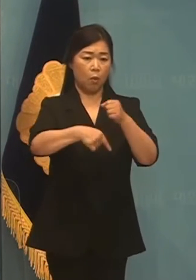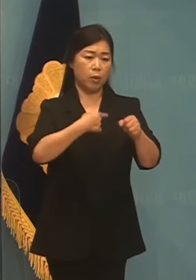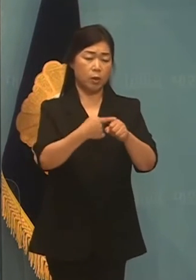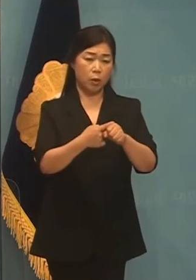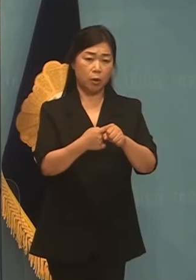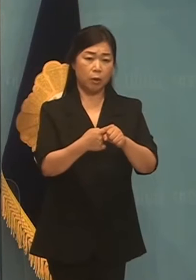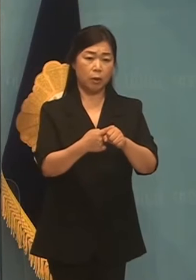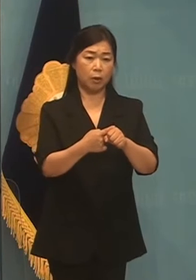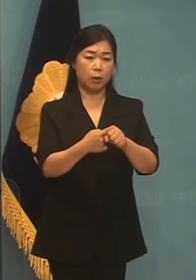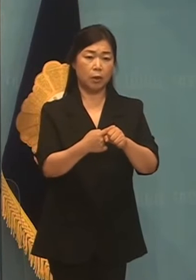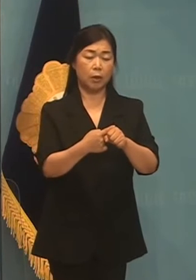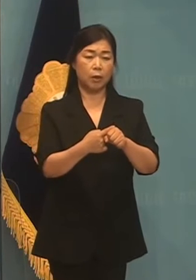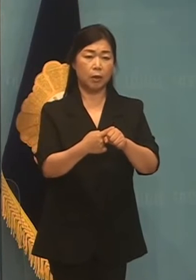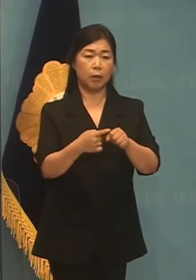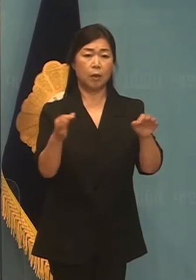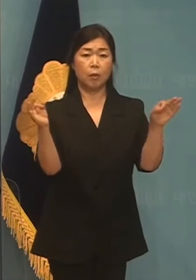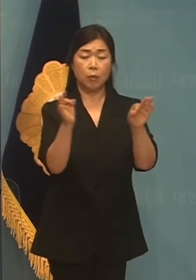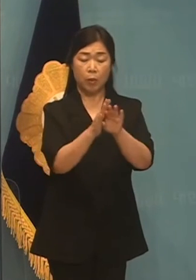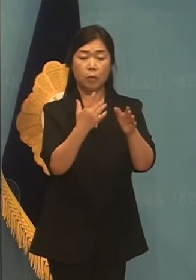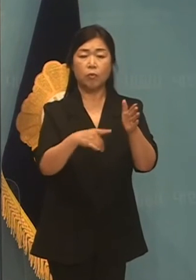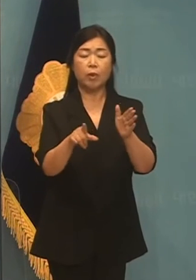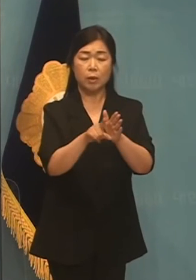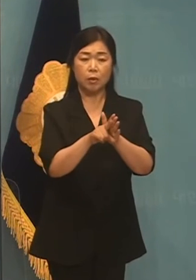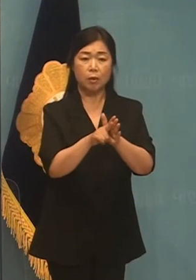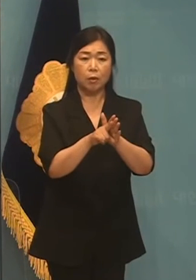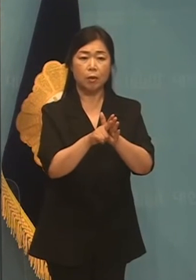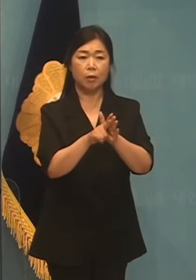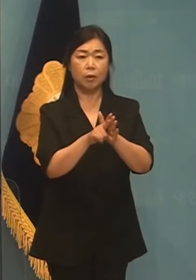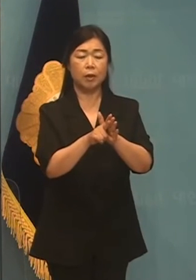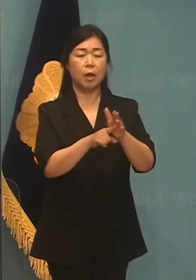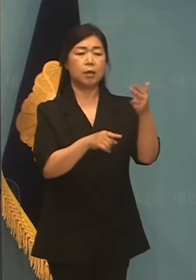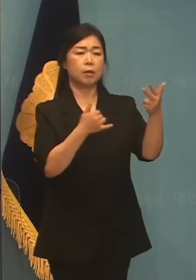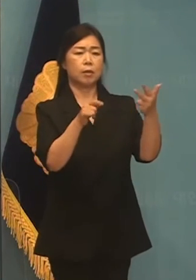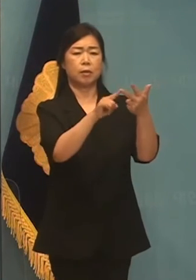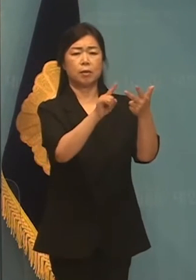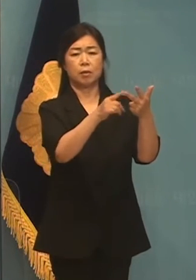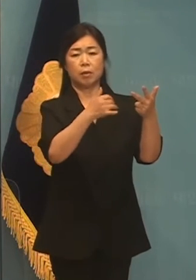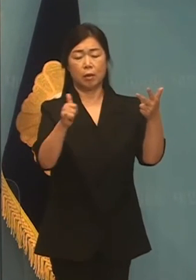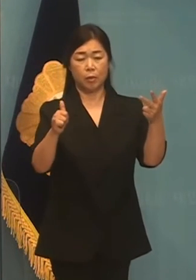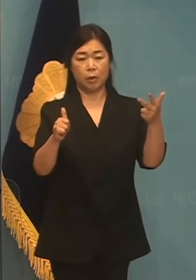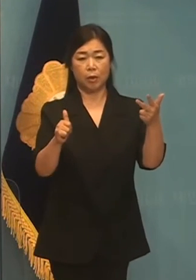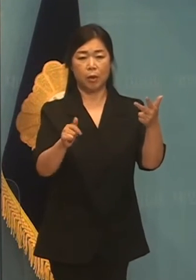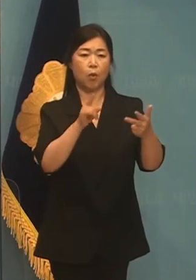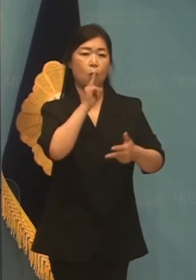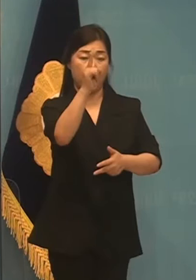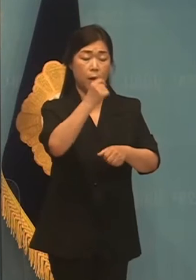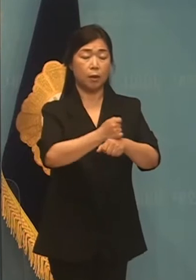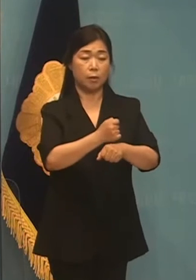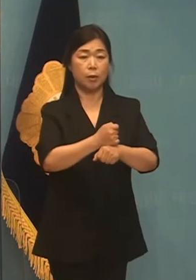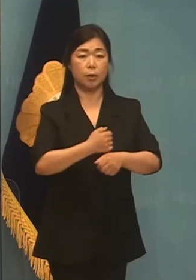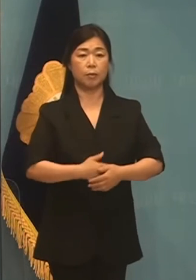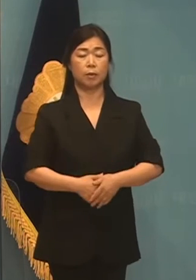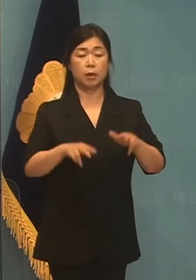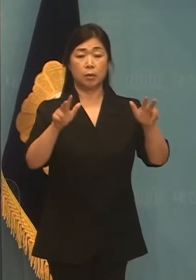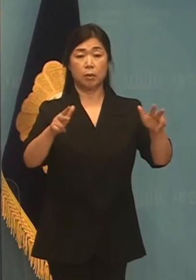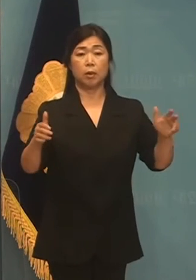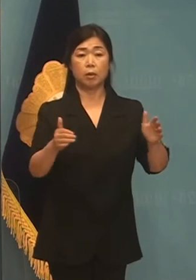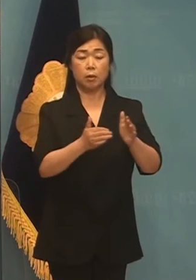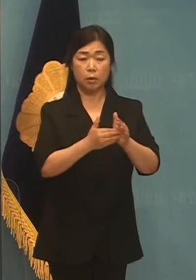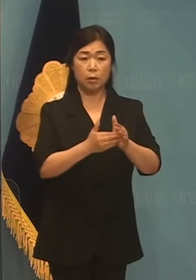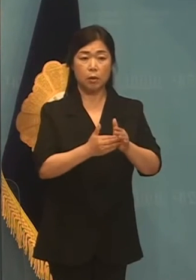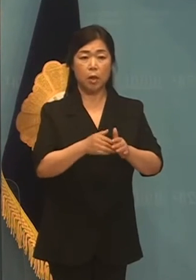탈원전을 주도한 7인을 탈원전 실적으로 고발합니다.